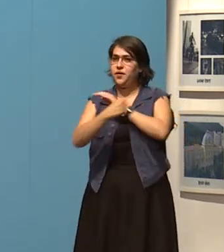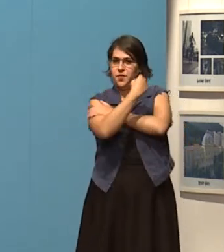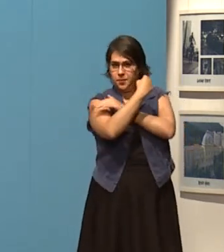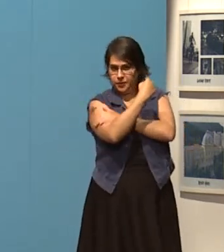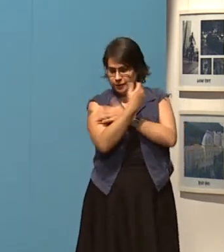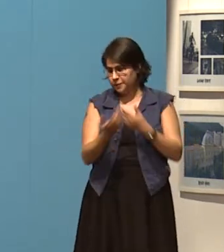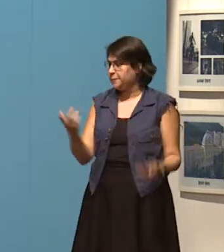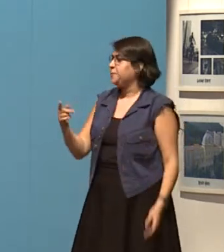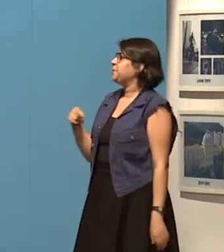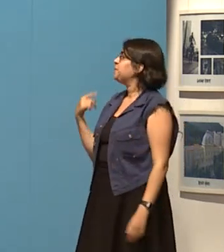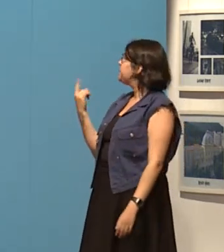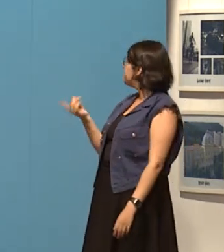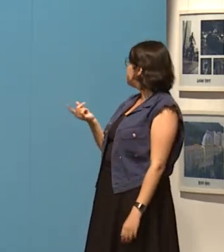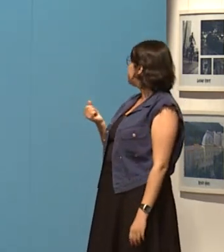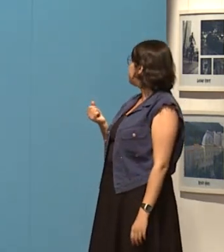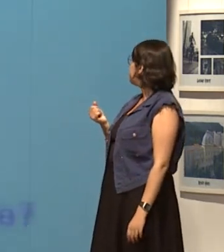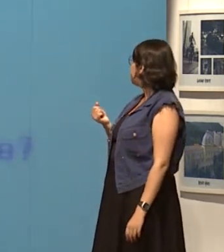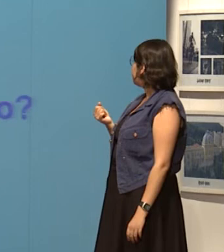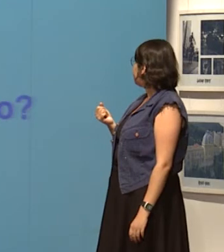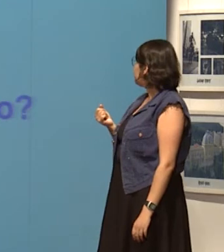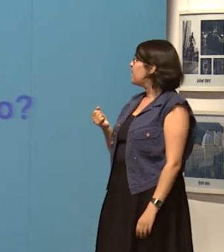E também tem mitos sobre o feminismo.